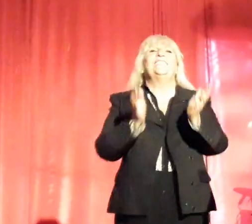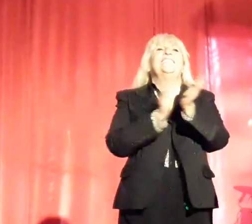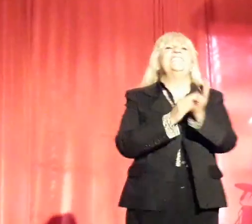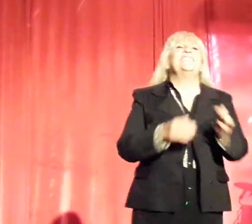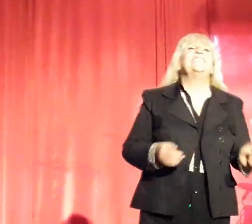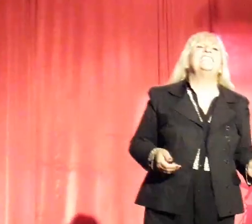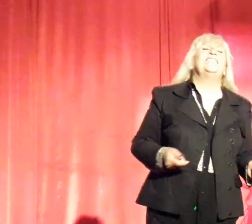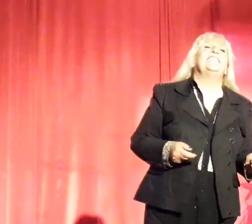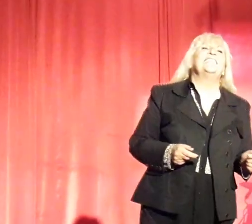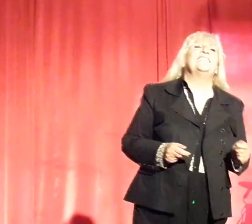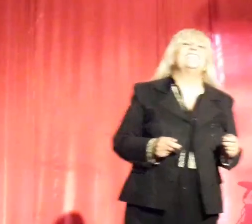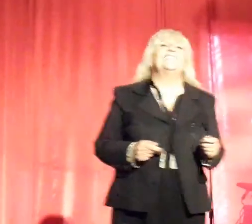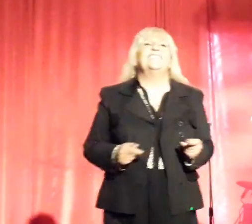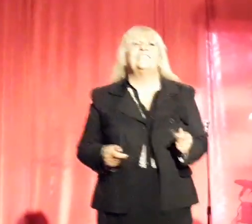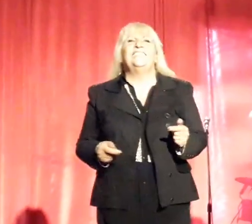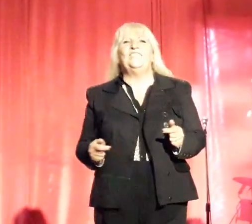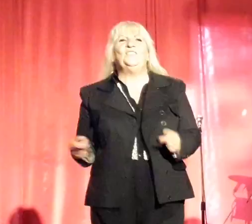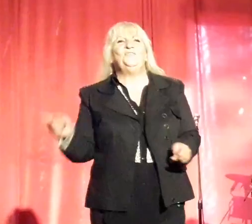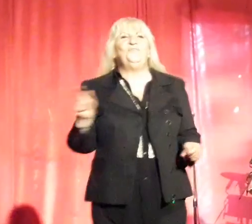Contentos. Así voy. Y a su nombre.